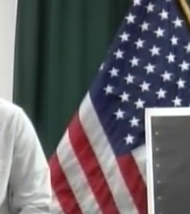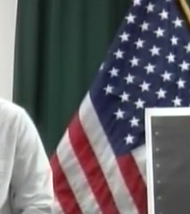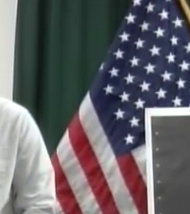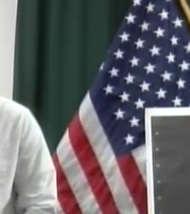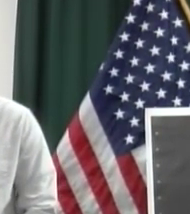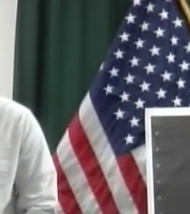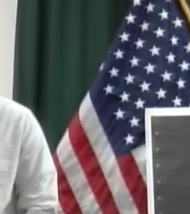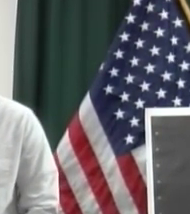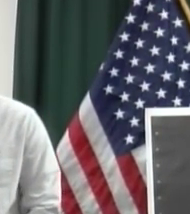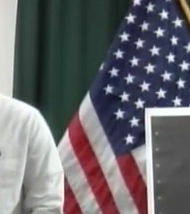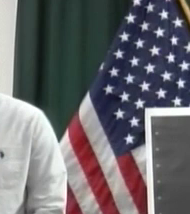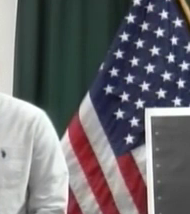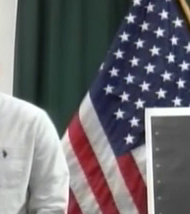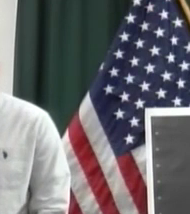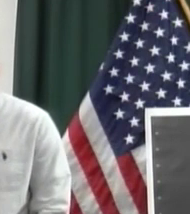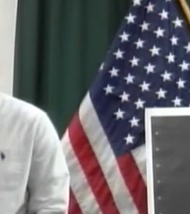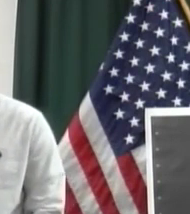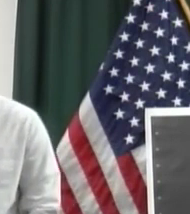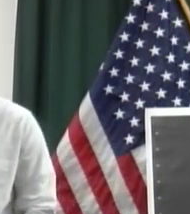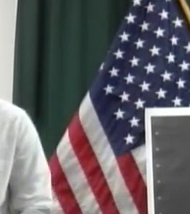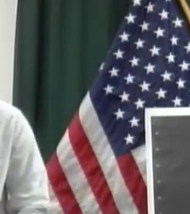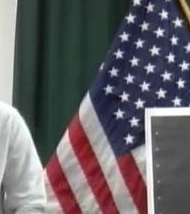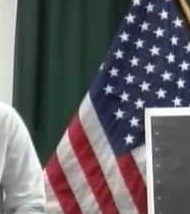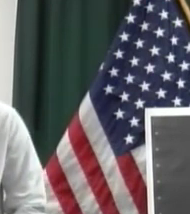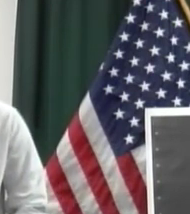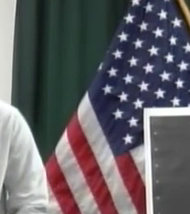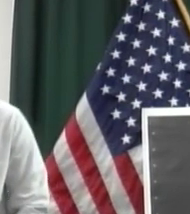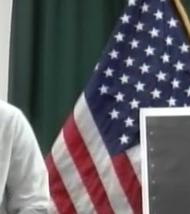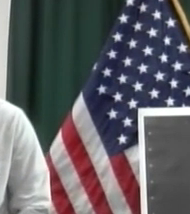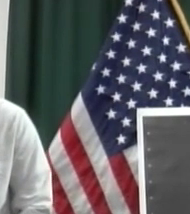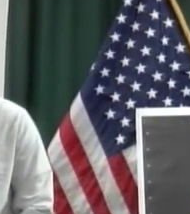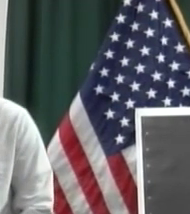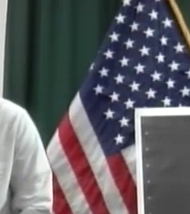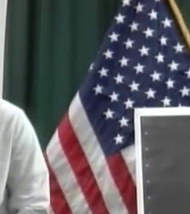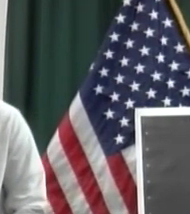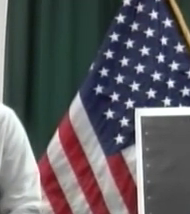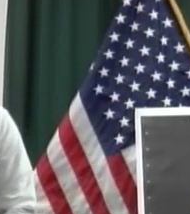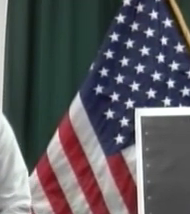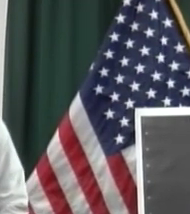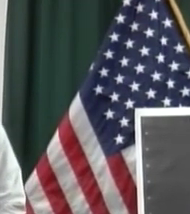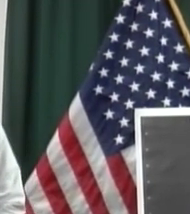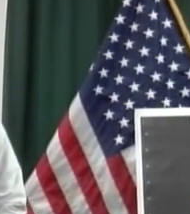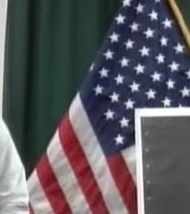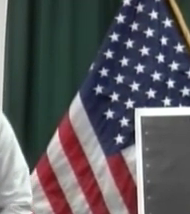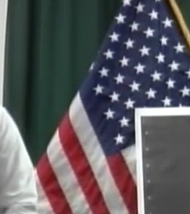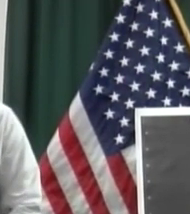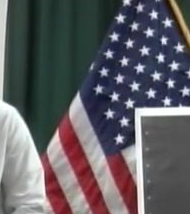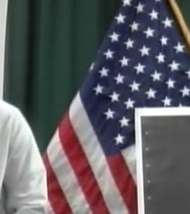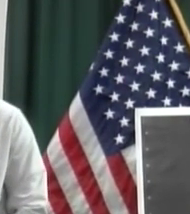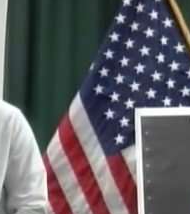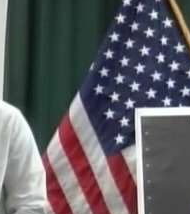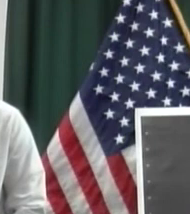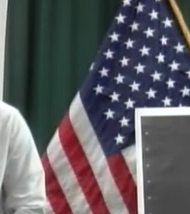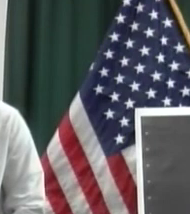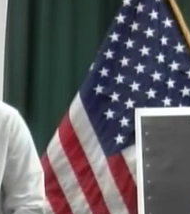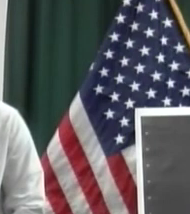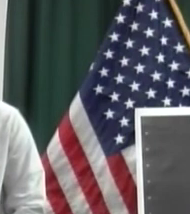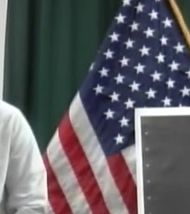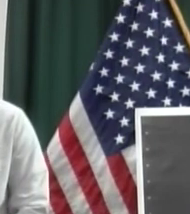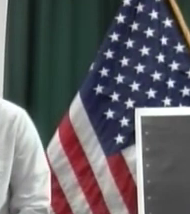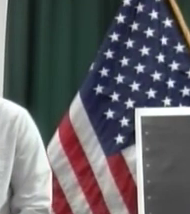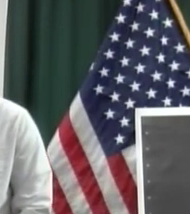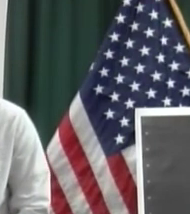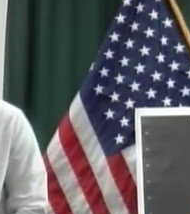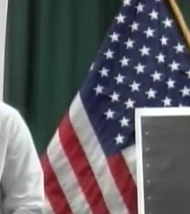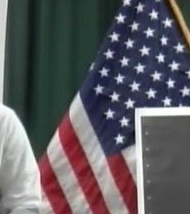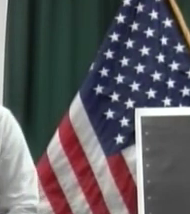conmemoración. El Condado de Seminole se enorgullece en honrando a los miembros de las Fuerzas Armadas de nuestra